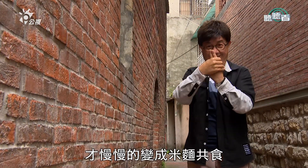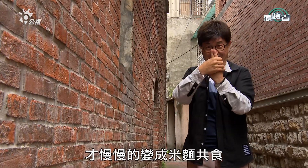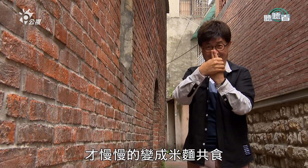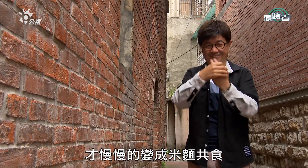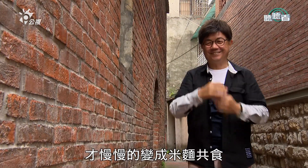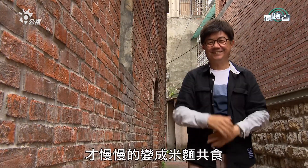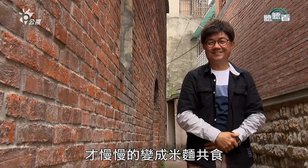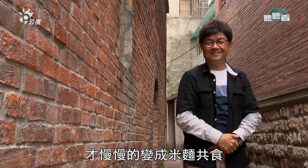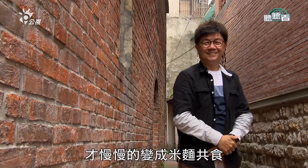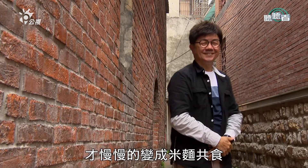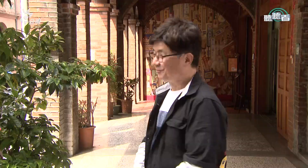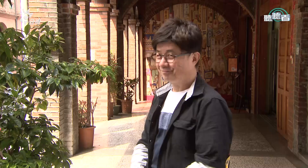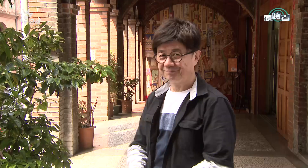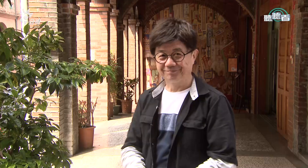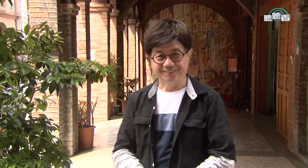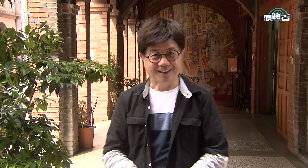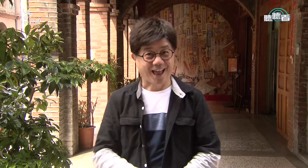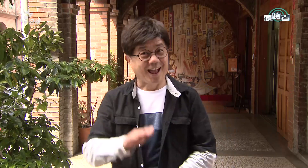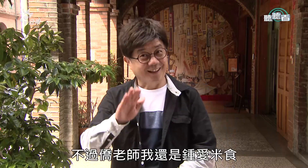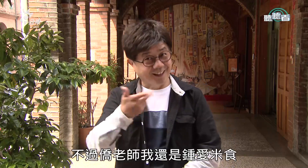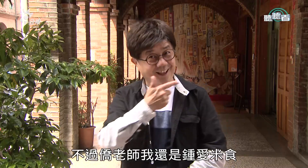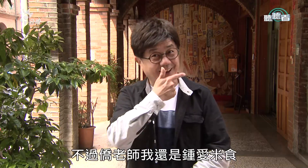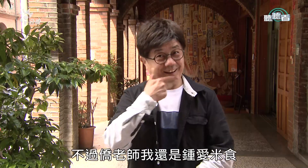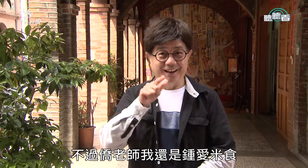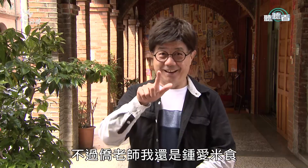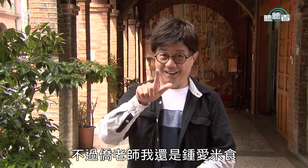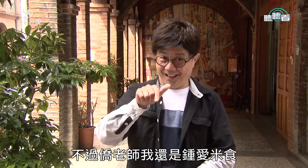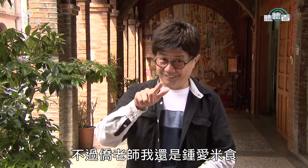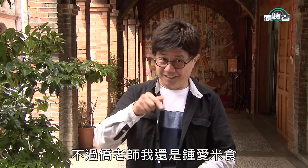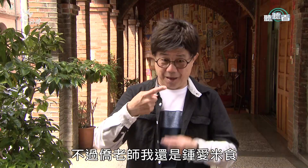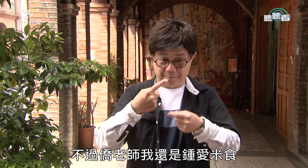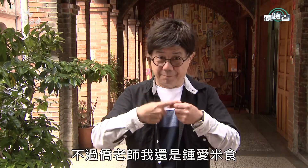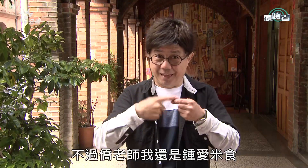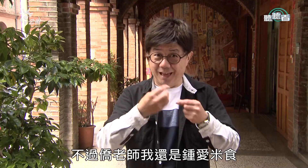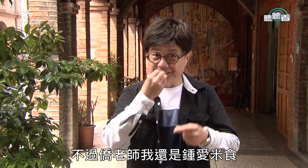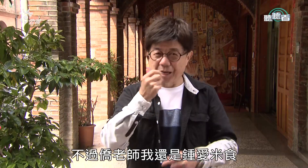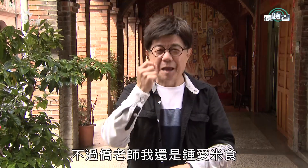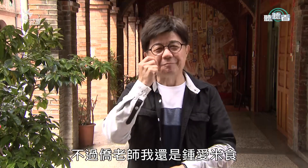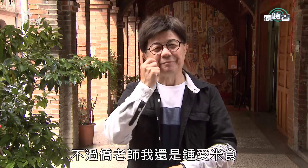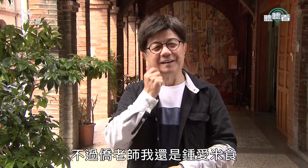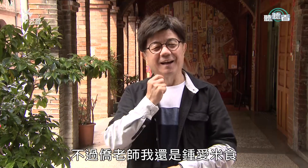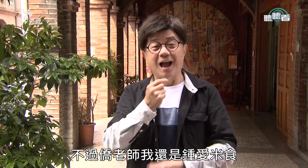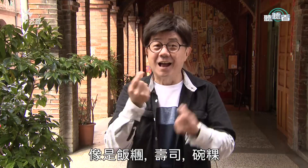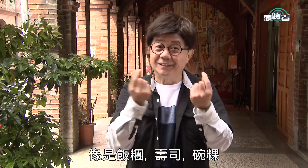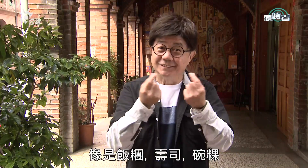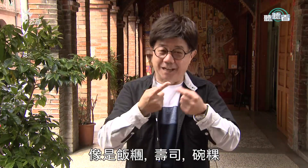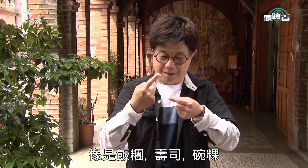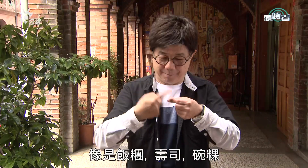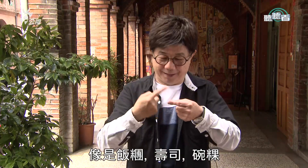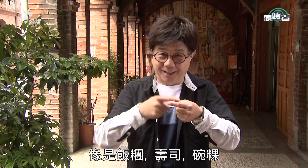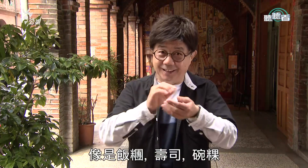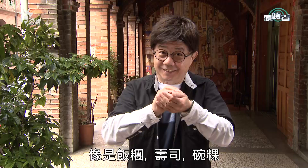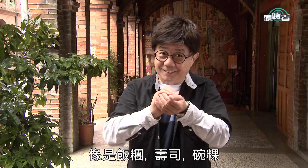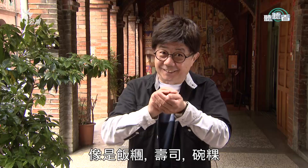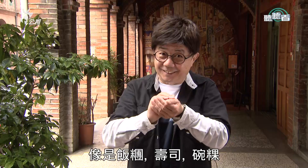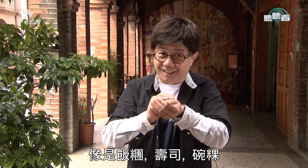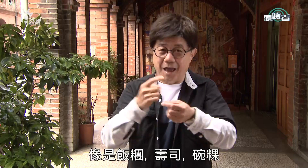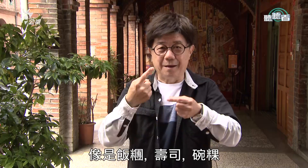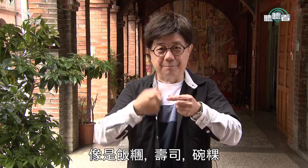共食。不过乔老师我啊，还是钟爱米食，像是饭团啦、寿司啦、